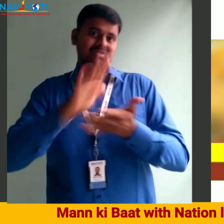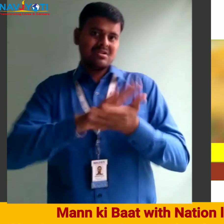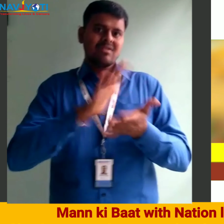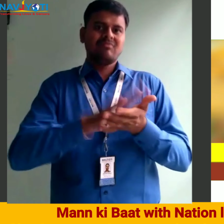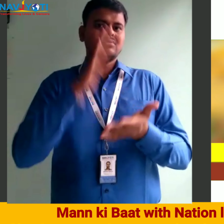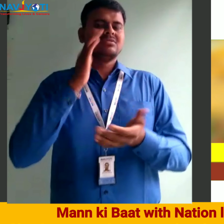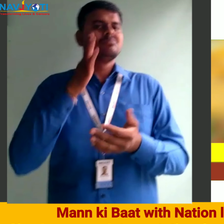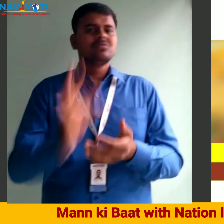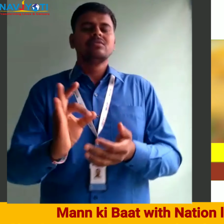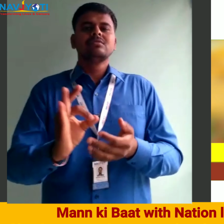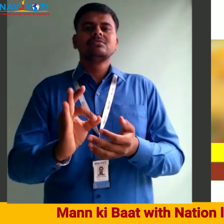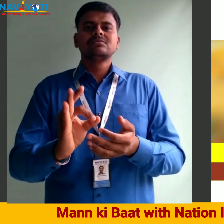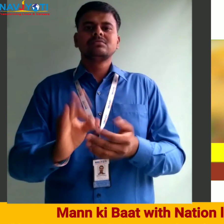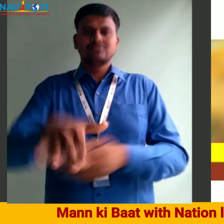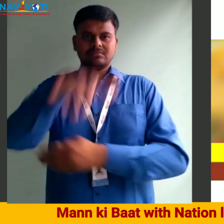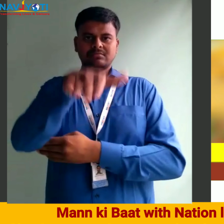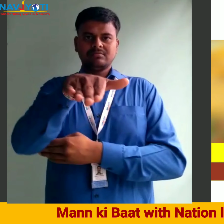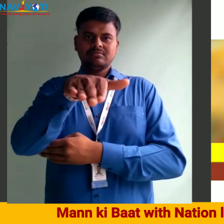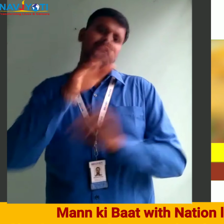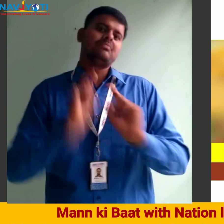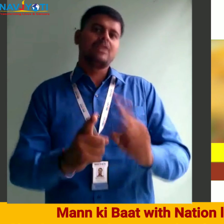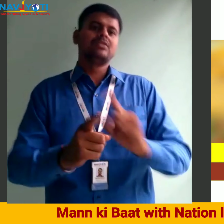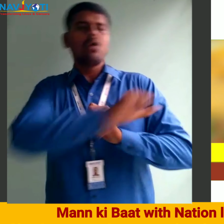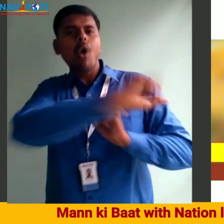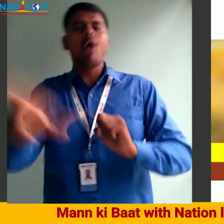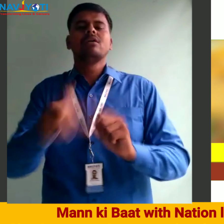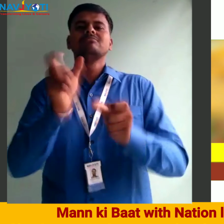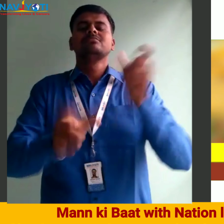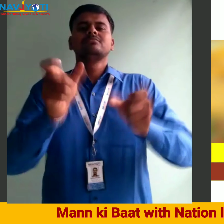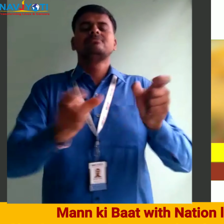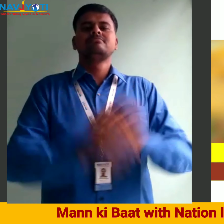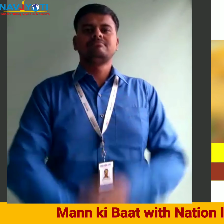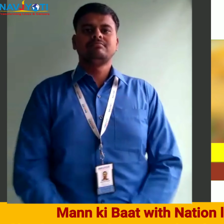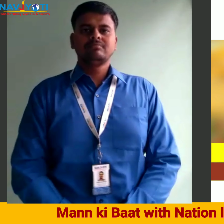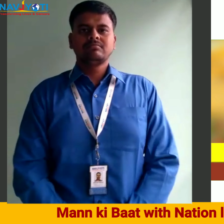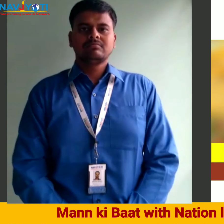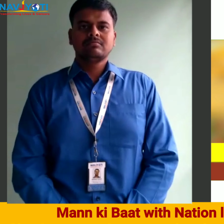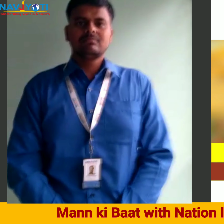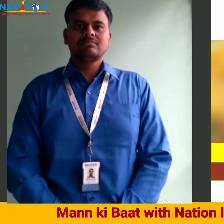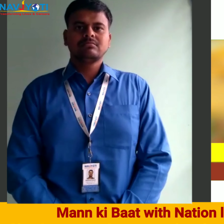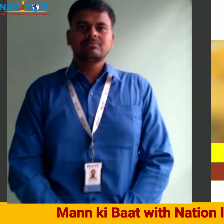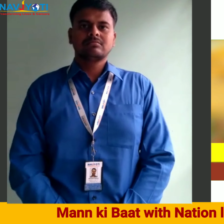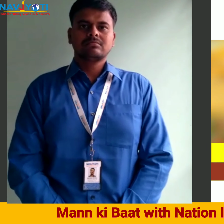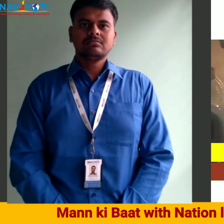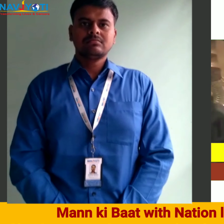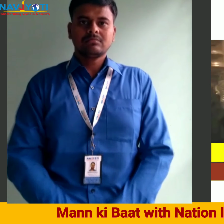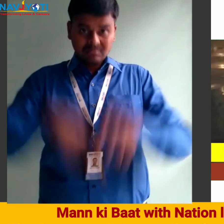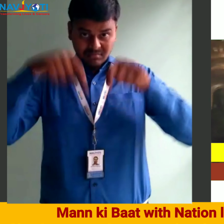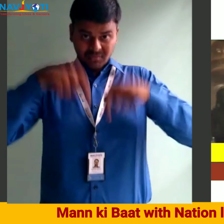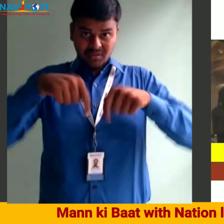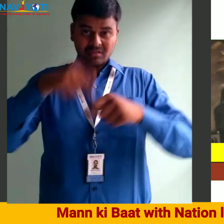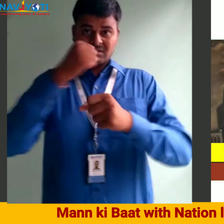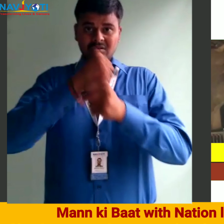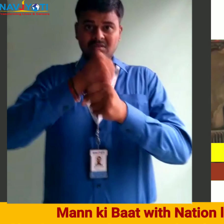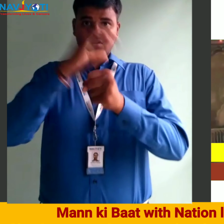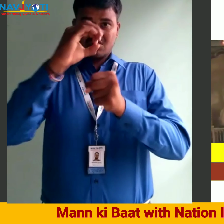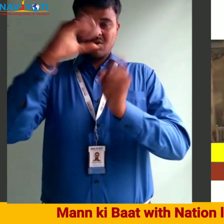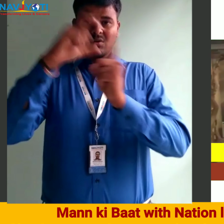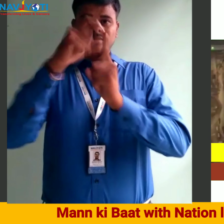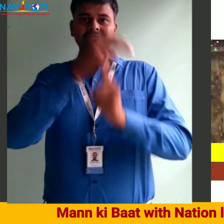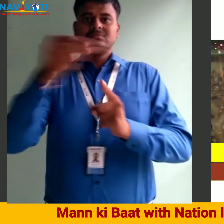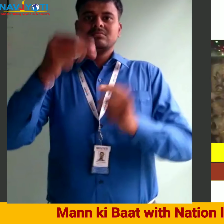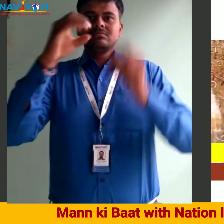क्यों इस दिन को लोग किसी भी शुभ कार्य को प्रारंभ करना पसंद करते हैं। चूंकि आज कुछ नया शुरू